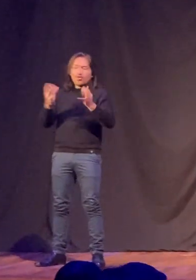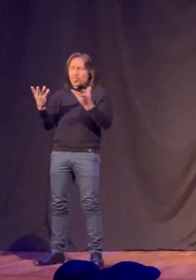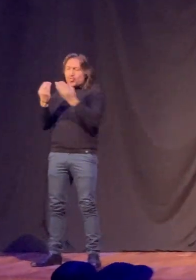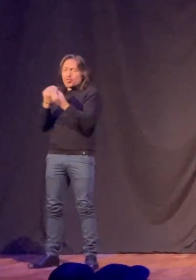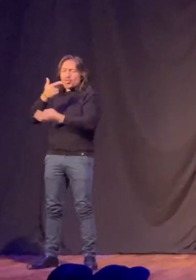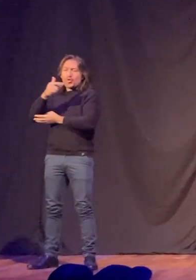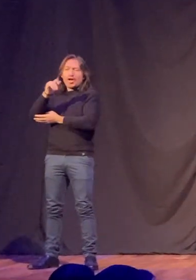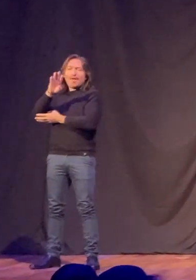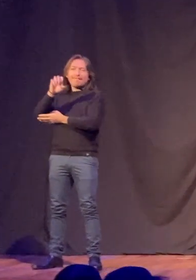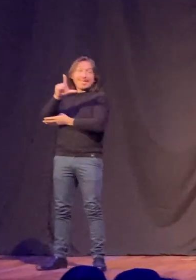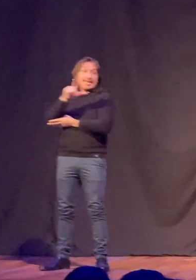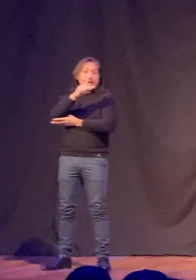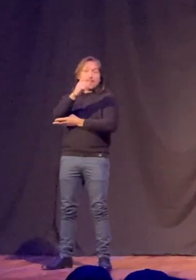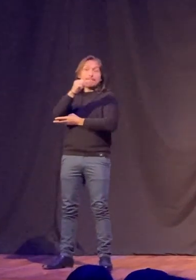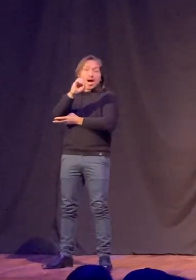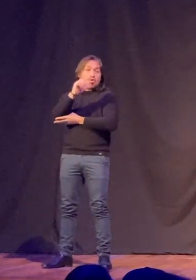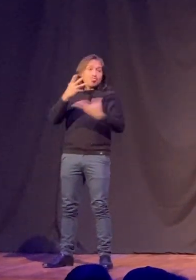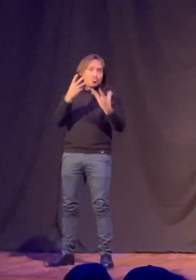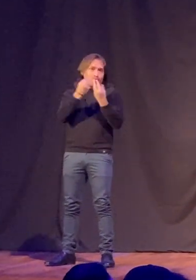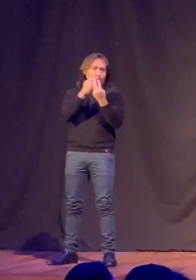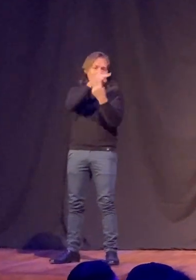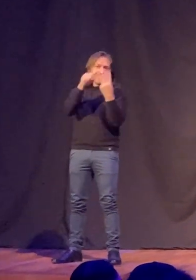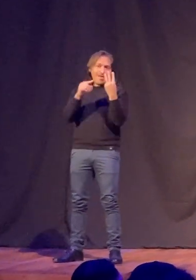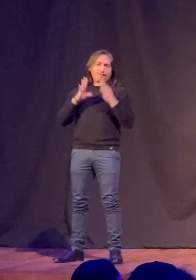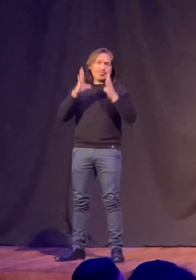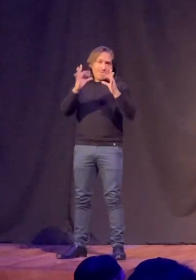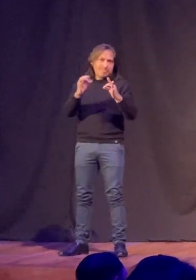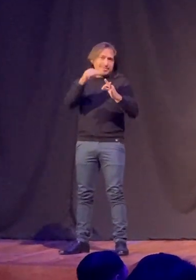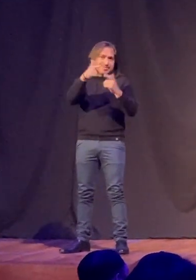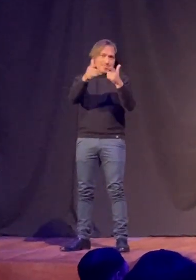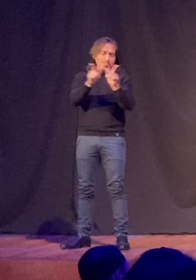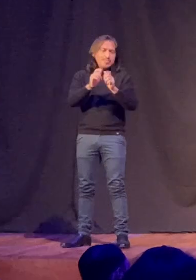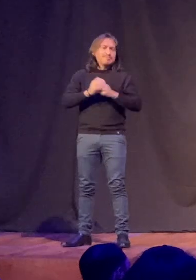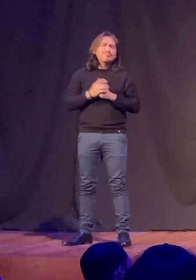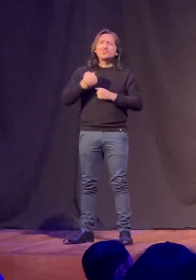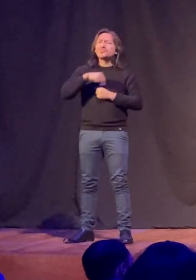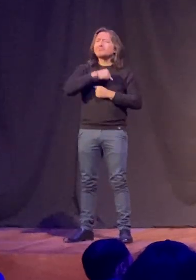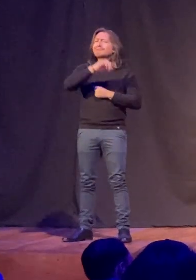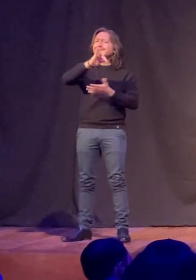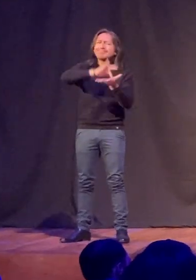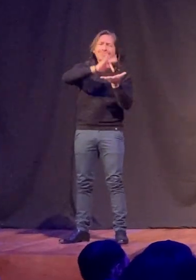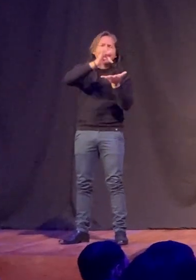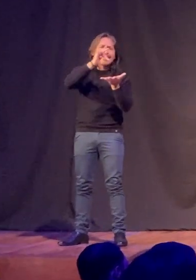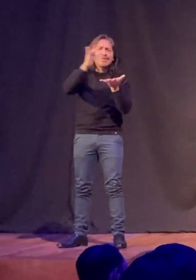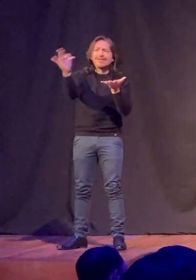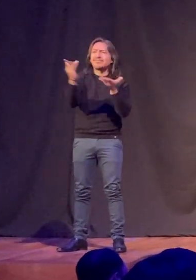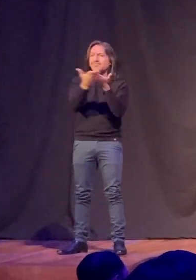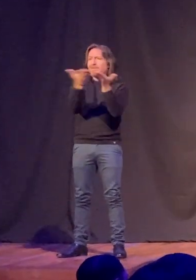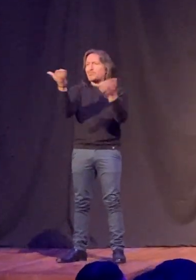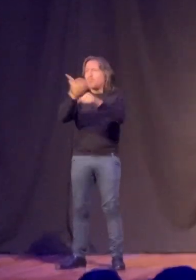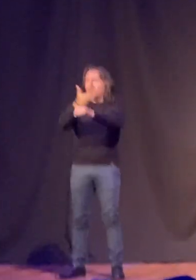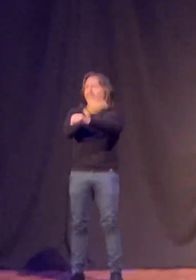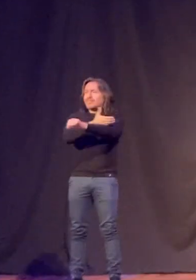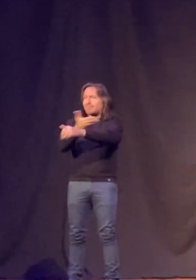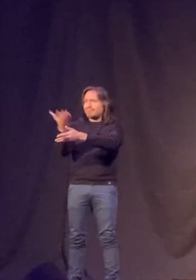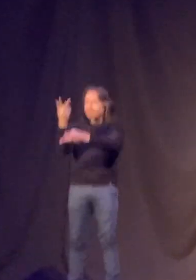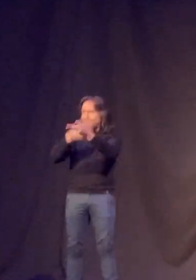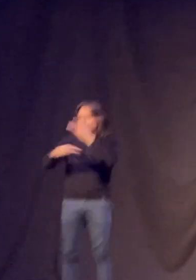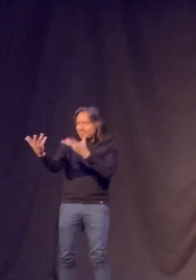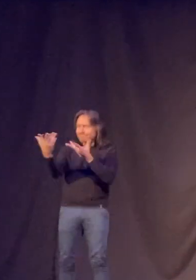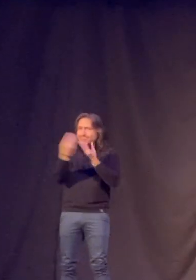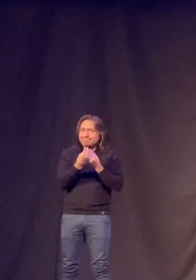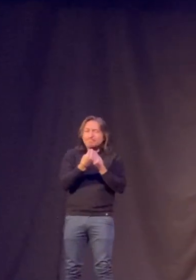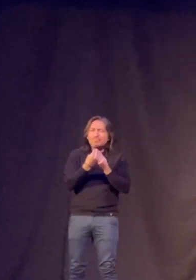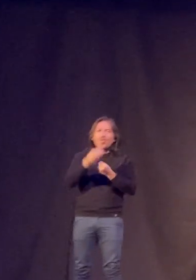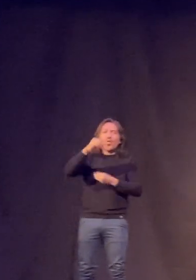y junto con Pablo. Les agradecemos profundamente que nos acompañen el día de hoy. Para nosotros es un día